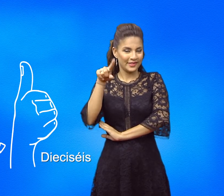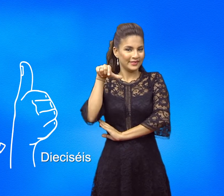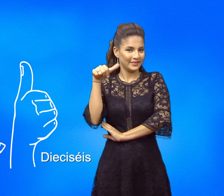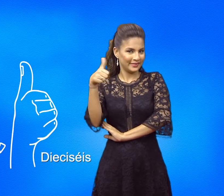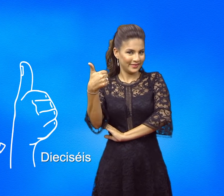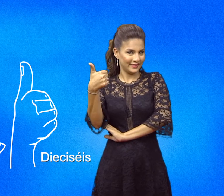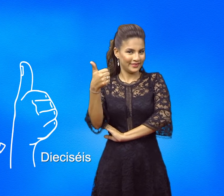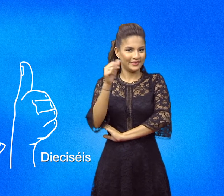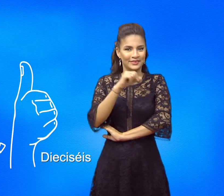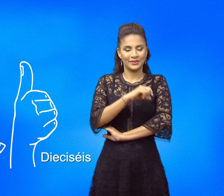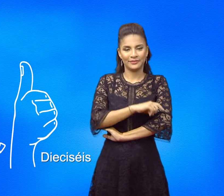16